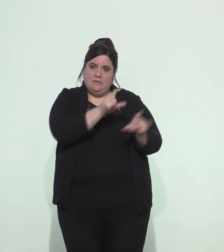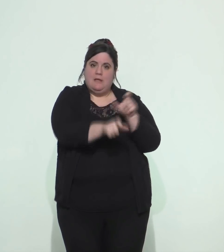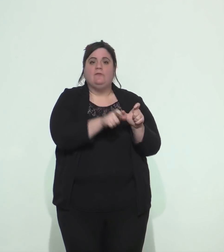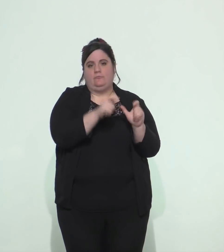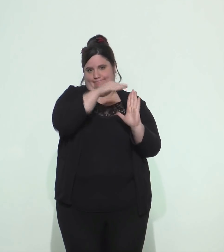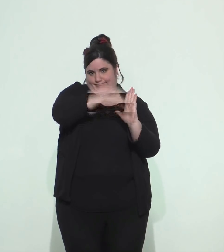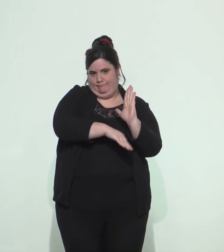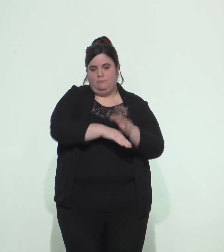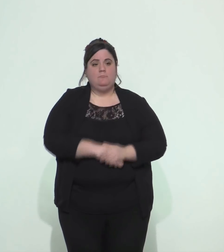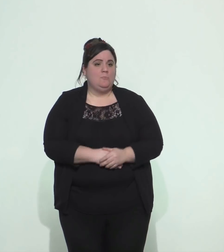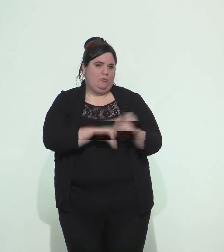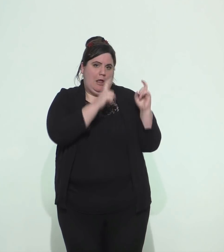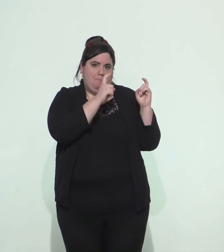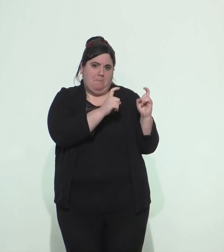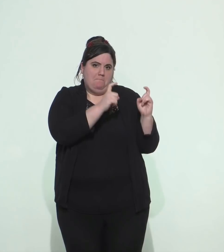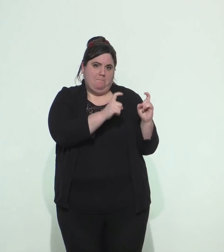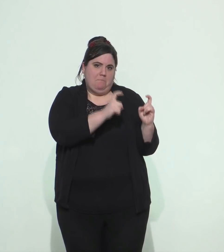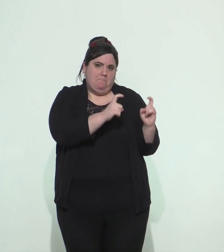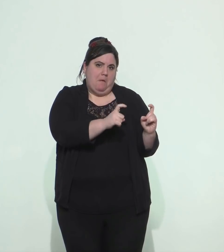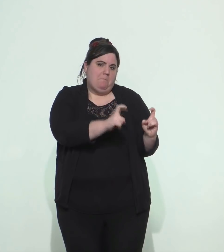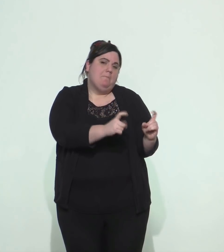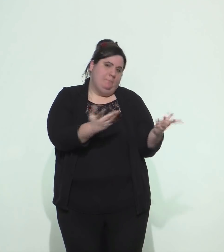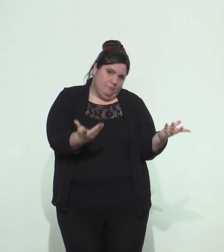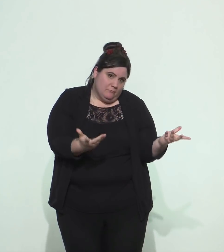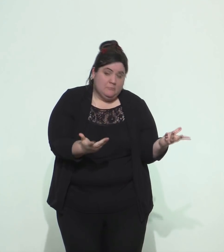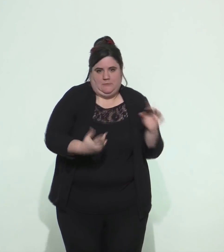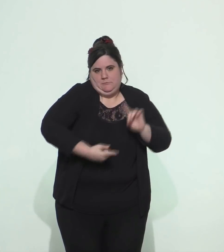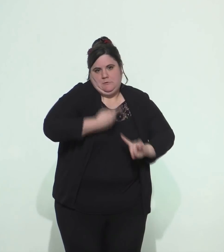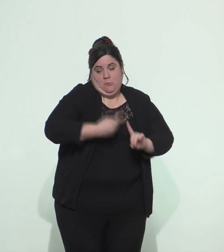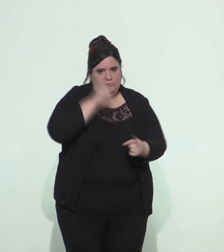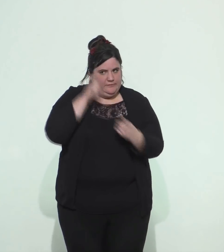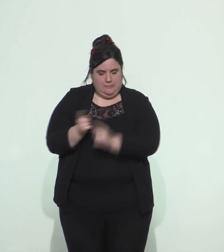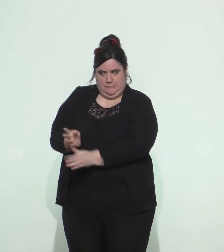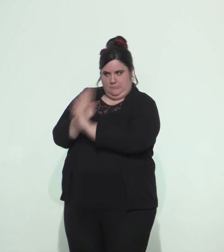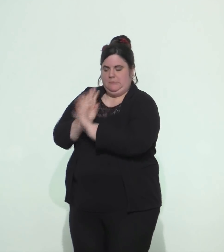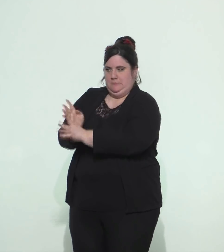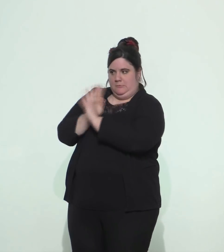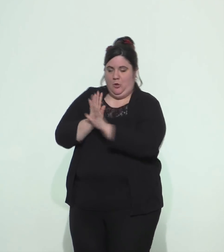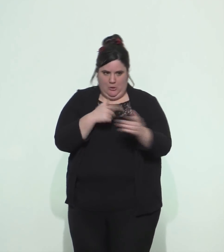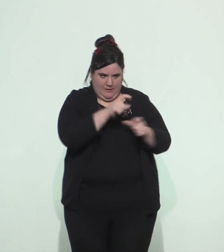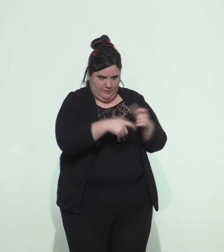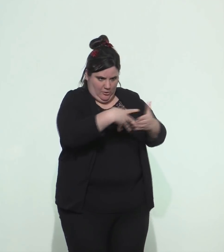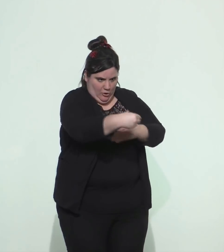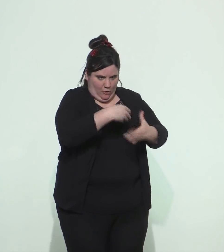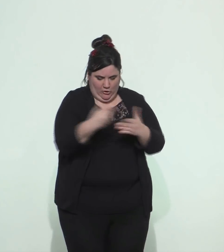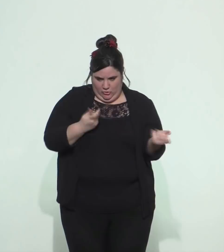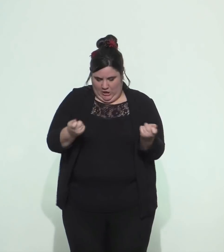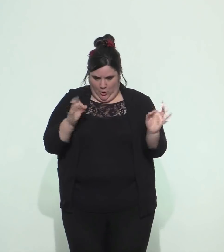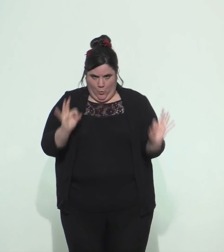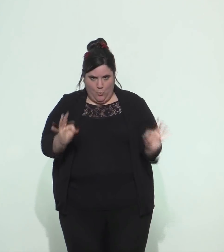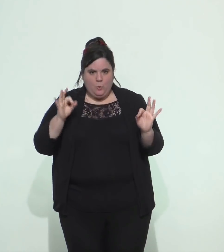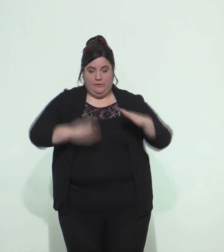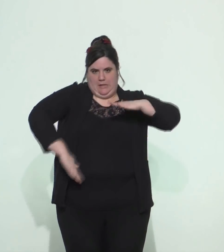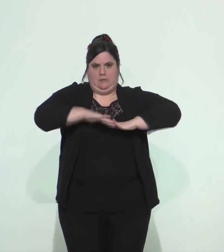qui baisse lentement mais régulièrement et qui est évidemment fondamental en termes de tension hospitalière et de mobilisation de toutes les ressources